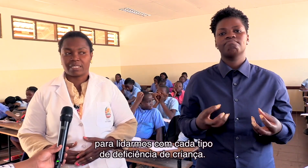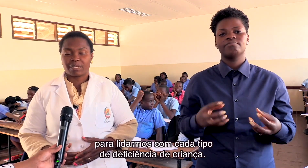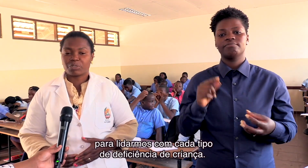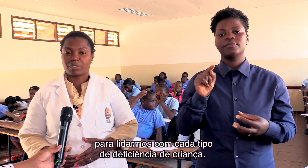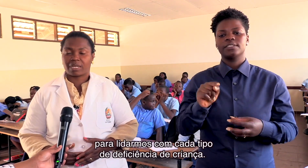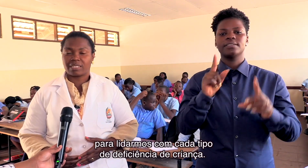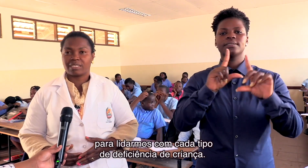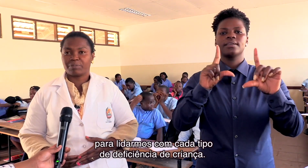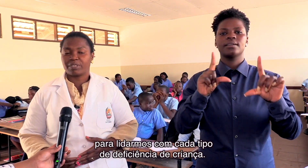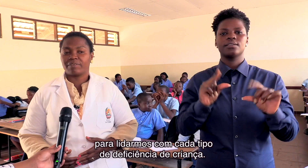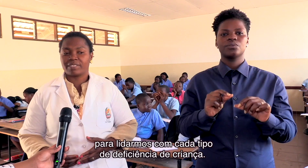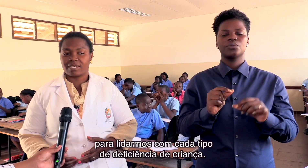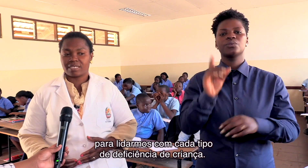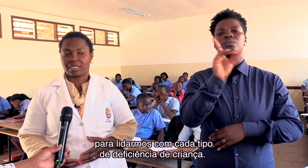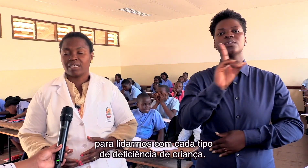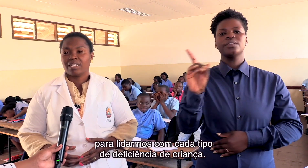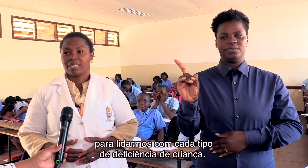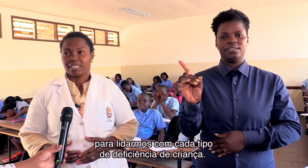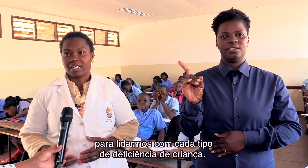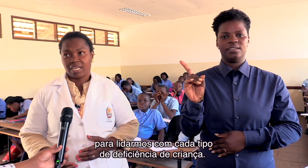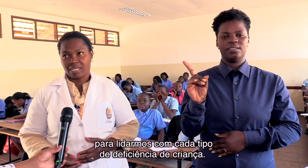lidarmos com cada tipo de deficiência de criança.